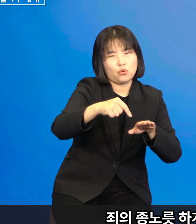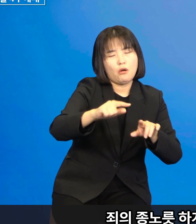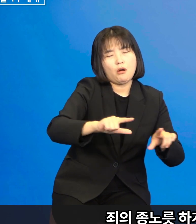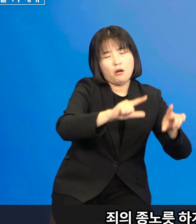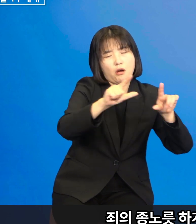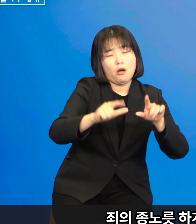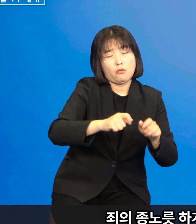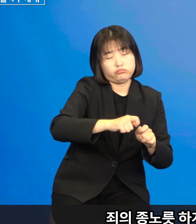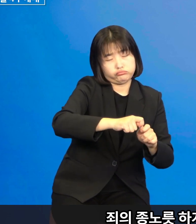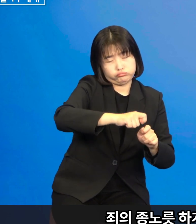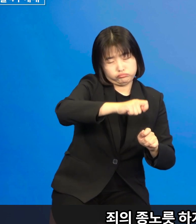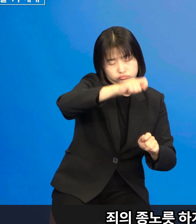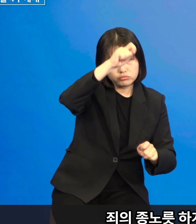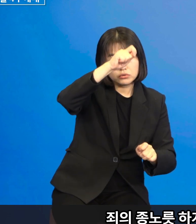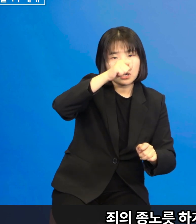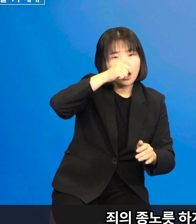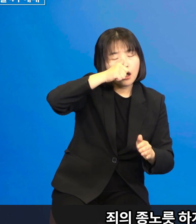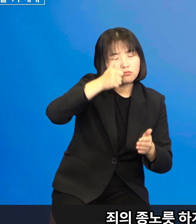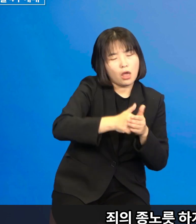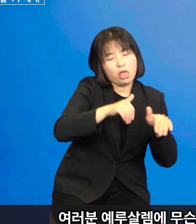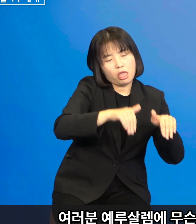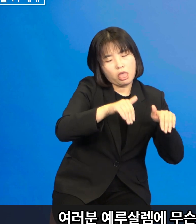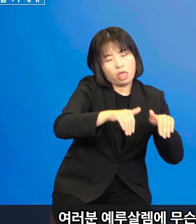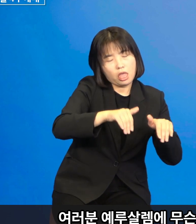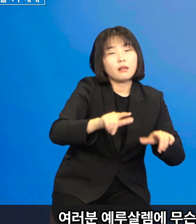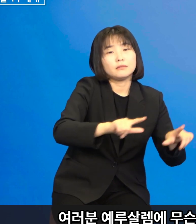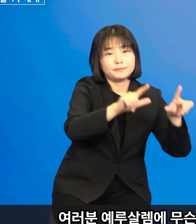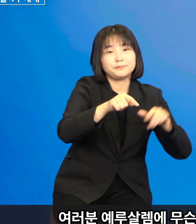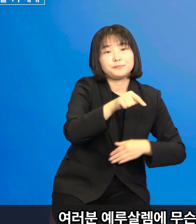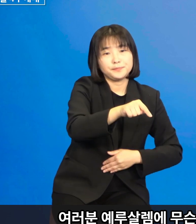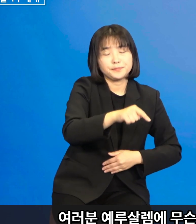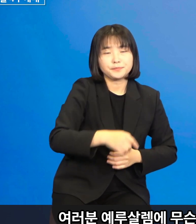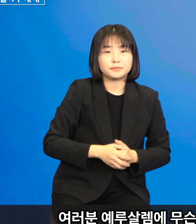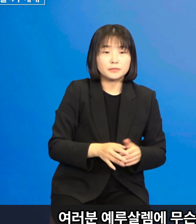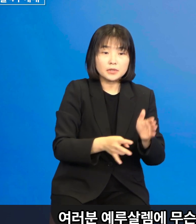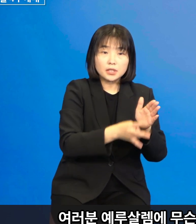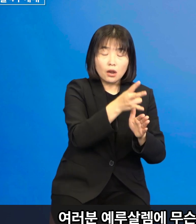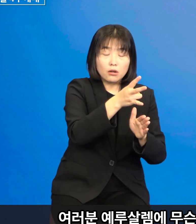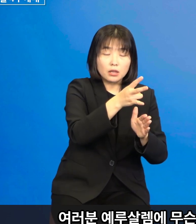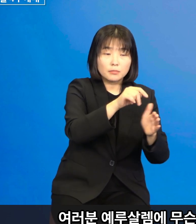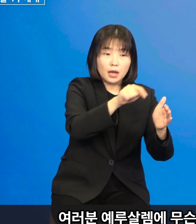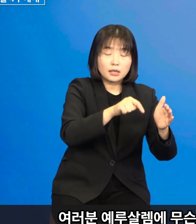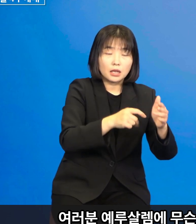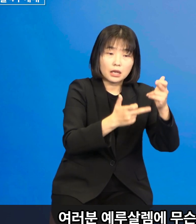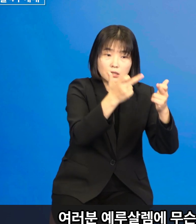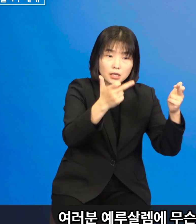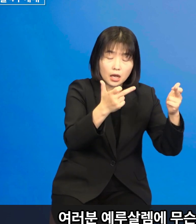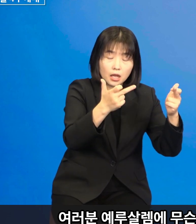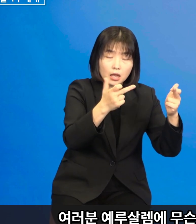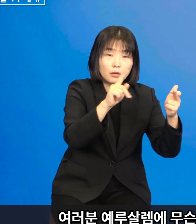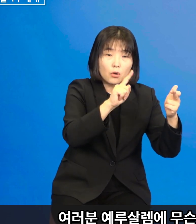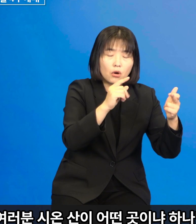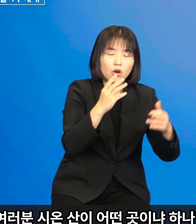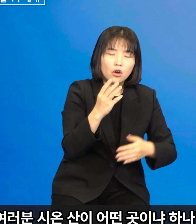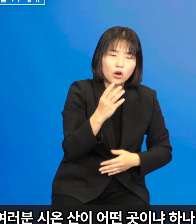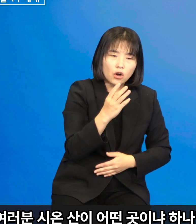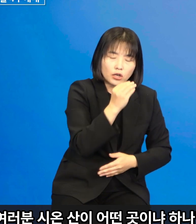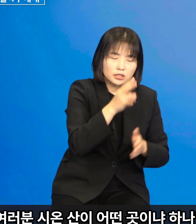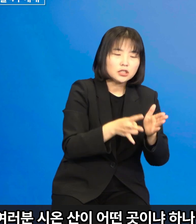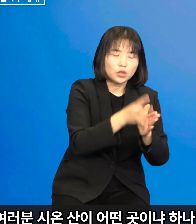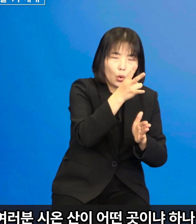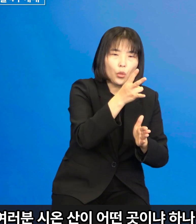종노릇 하게 된 지역이 된 것이죠. 근데 여러분, 그 예루살렘에 무슨 산이 있냐면 시온산이 있어요.